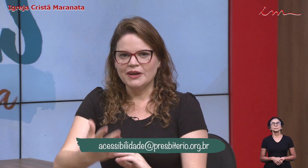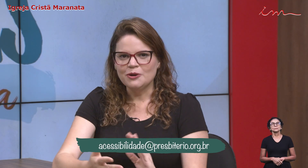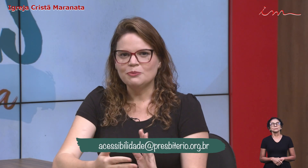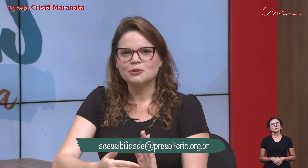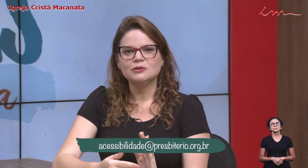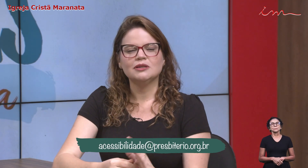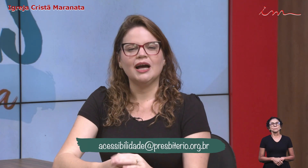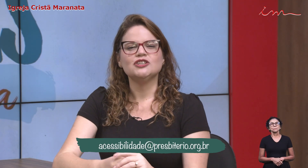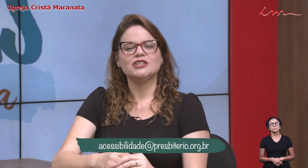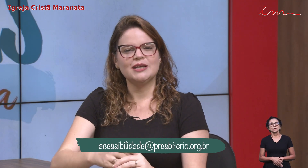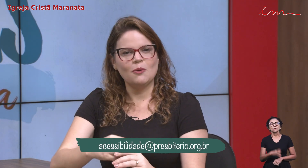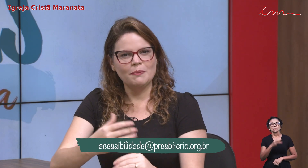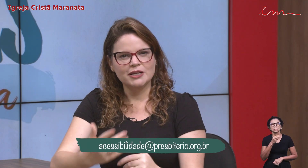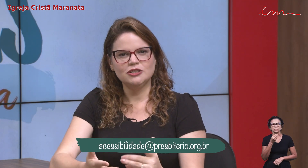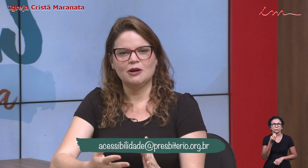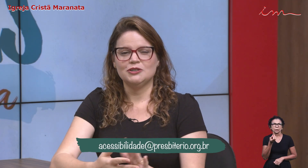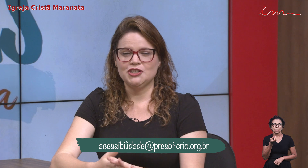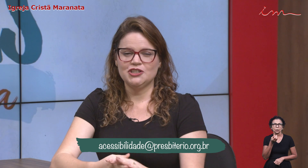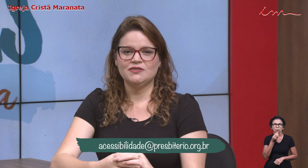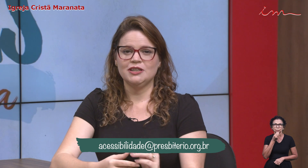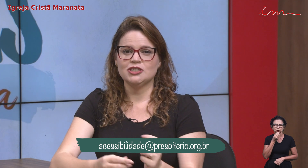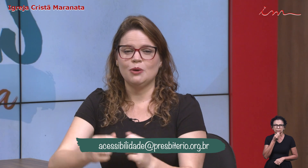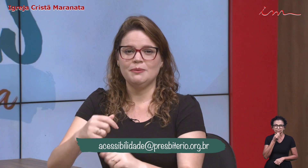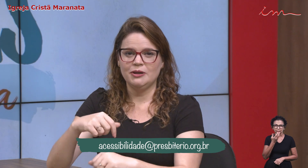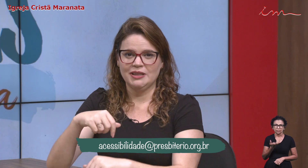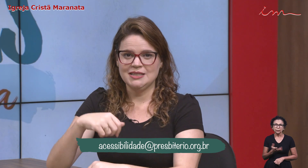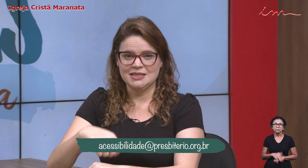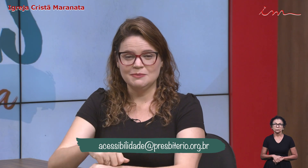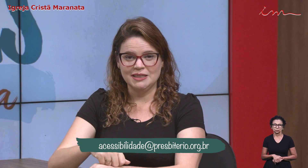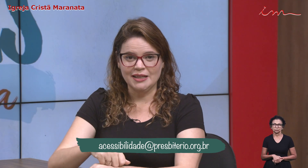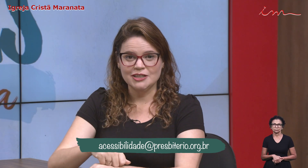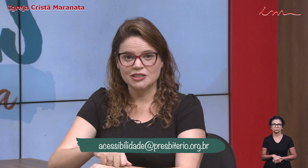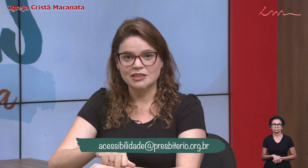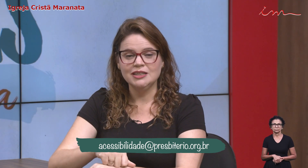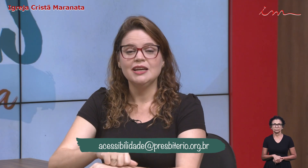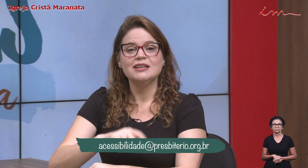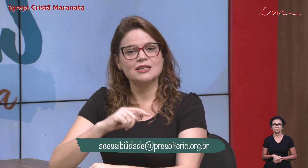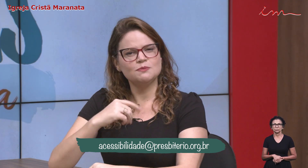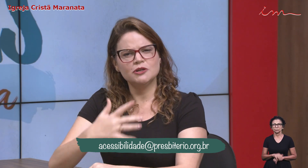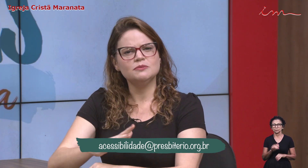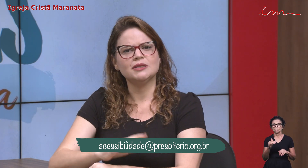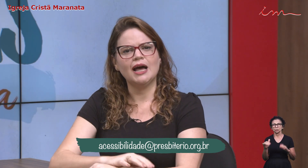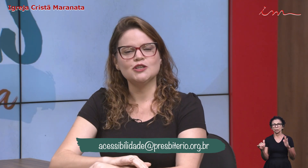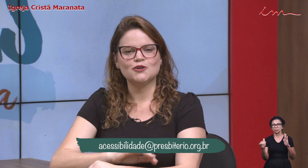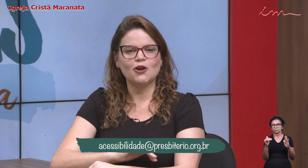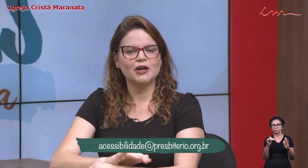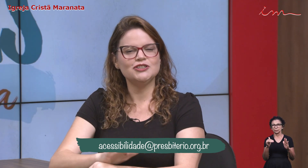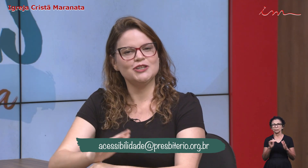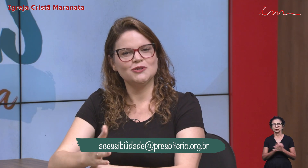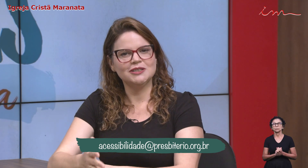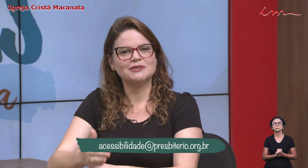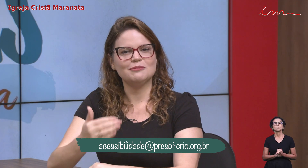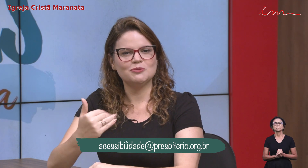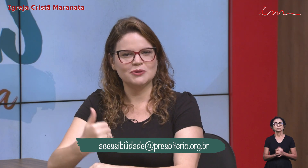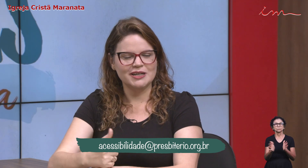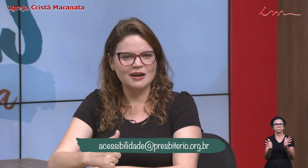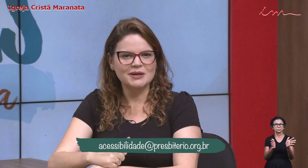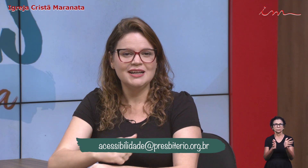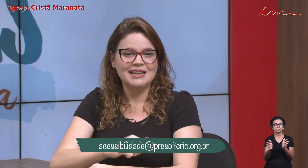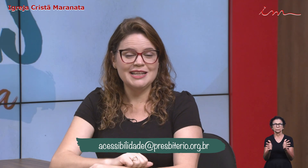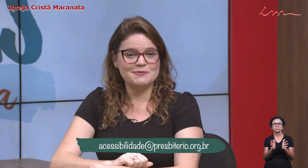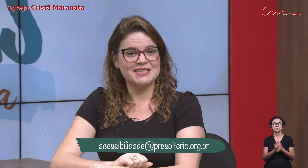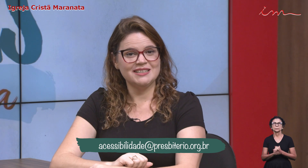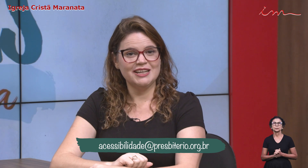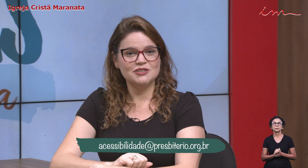vocês tiverem oportunidade, quiser compartilhar com a gente vai deixar o e-mail da acessibilidade aqui. Vocês podem mandar, só coloca direcionando que é para o